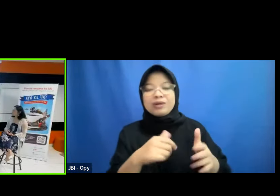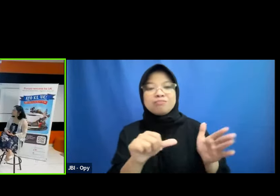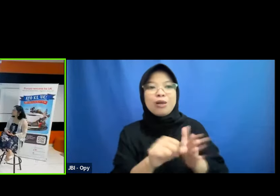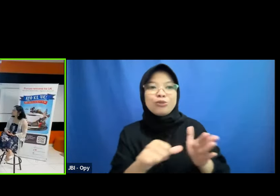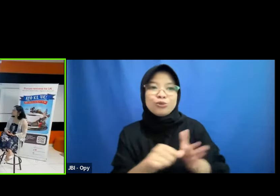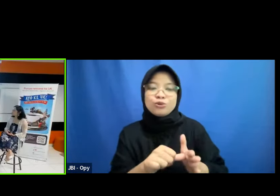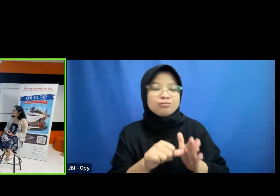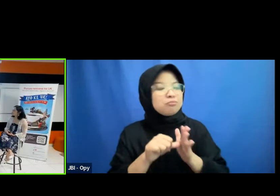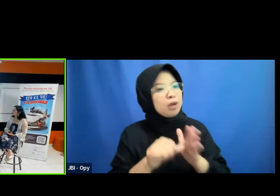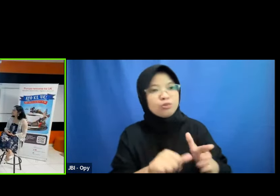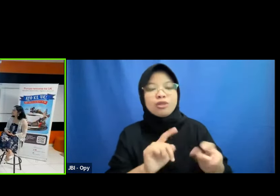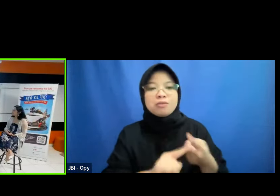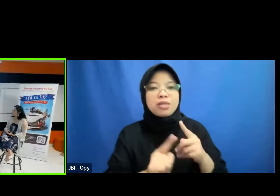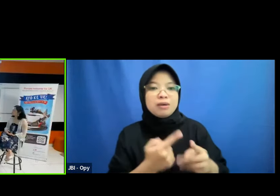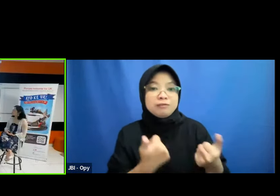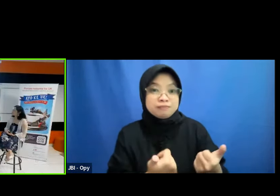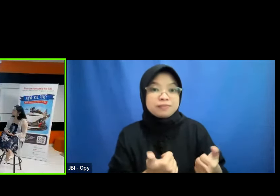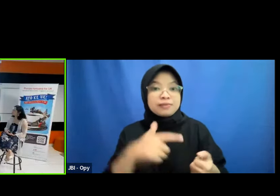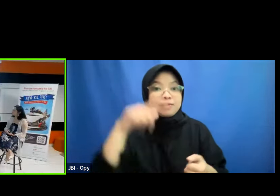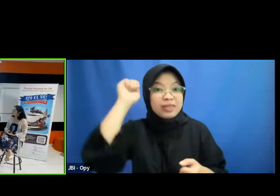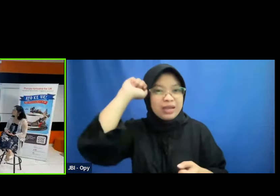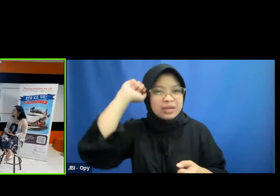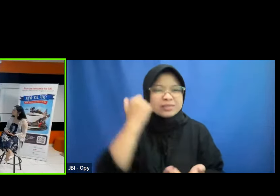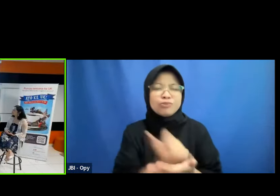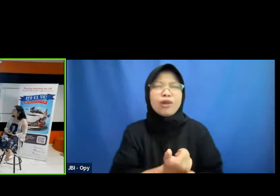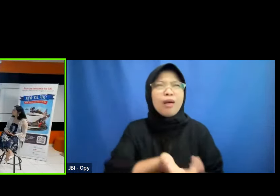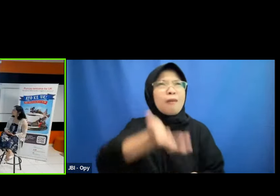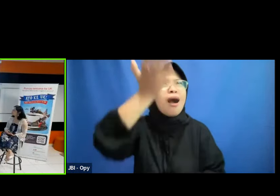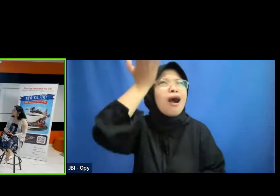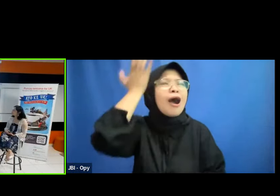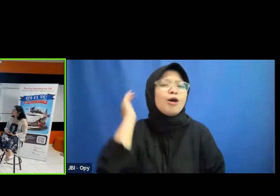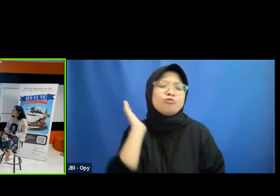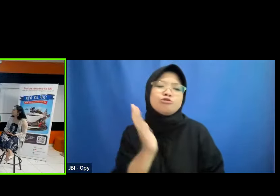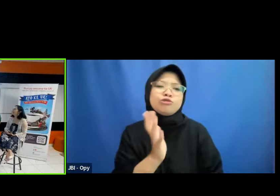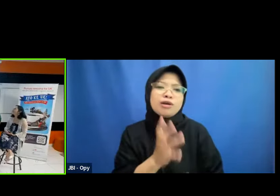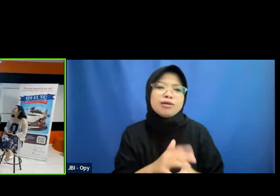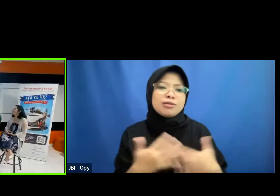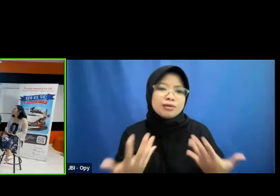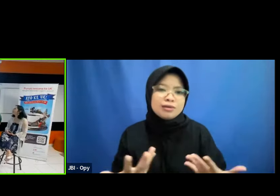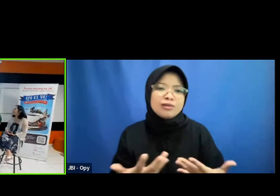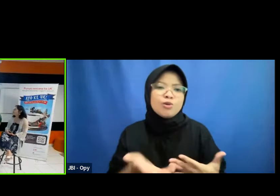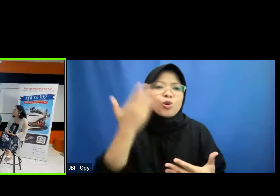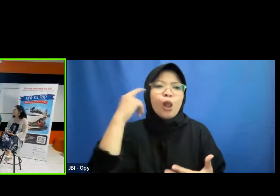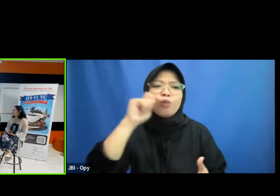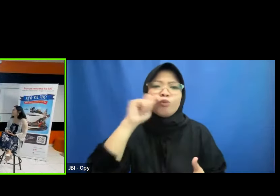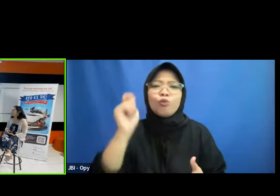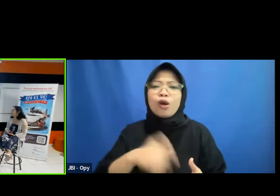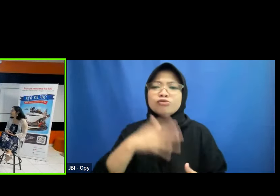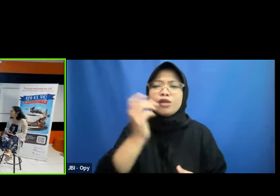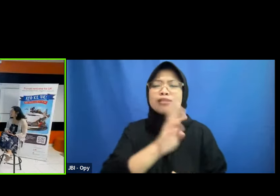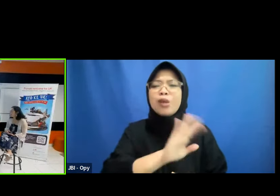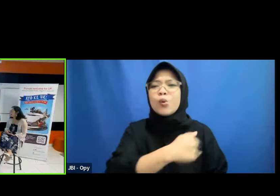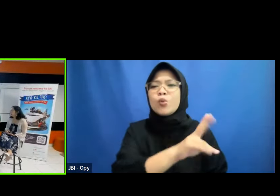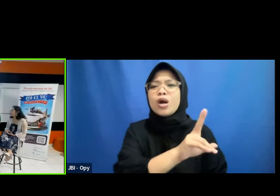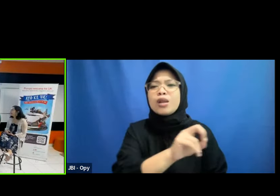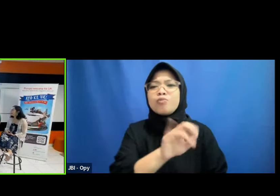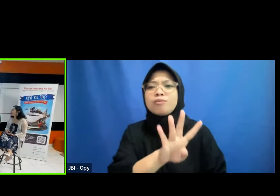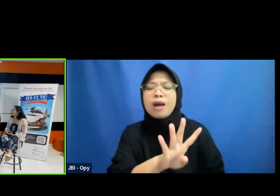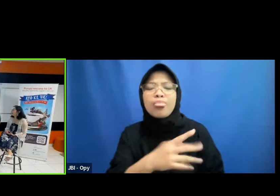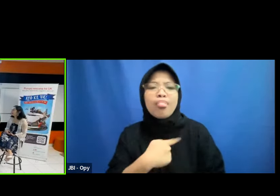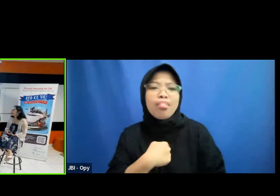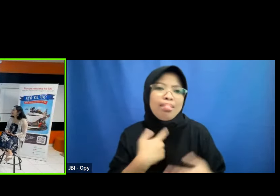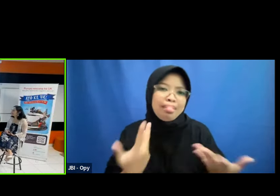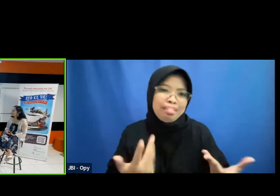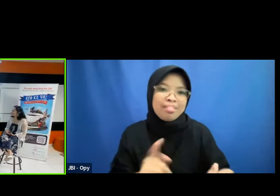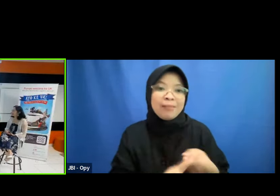yangahyaparaantu-ang jadi saya inat lagi iniudahang kolonial misalnya ya 2004 2004 ya 2004